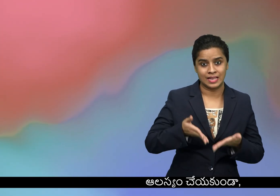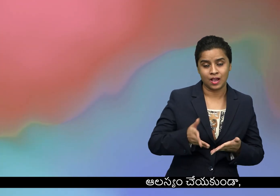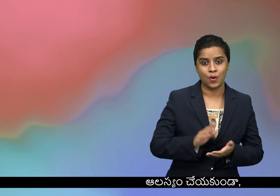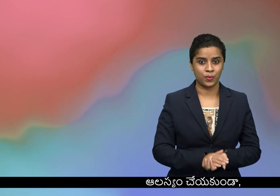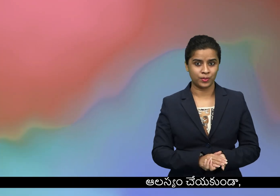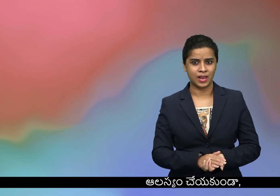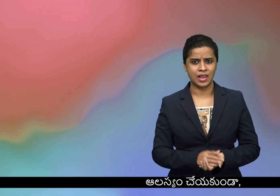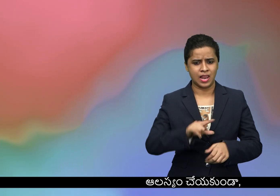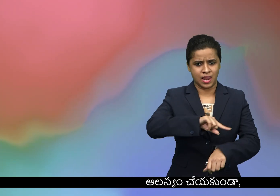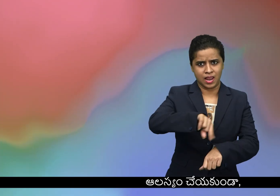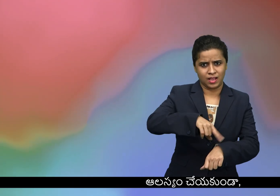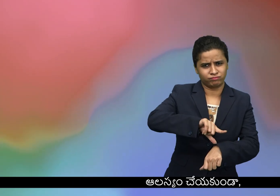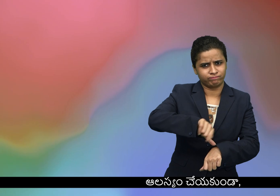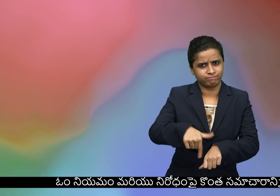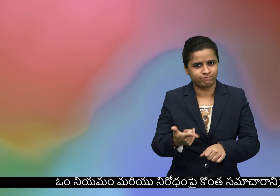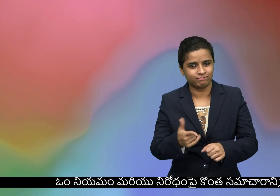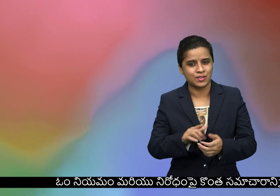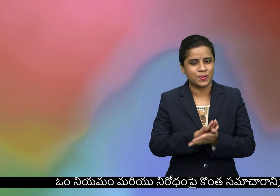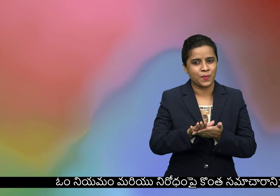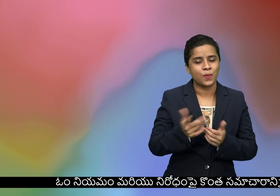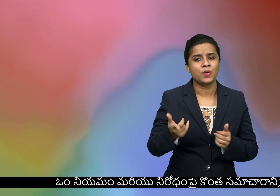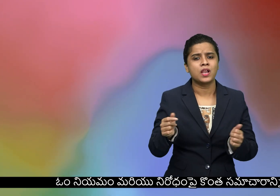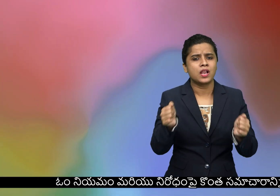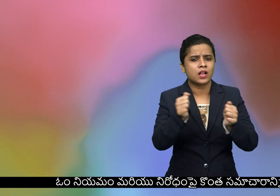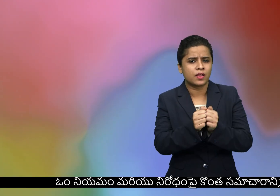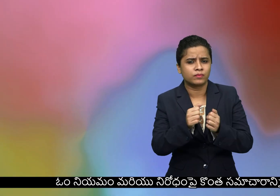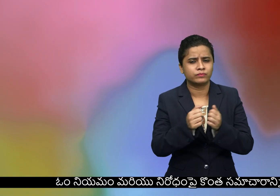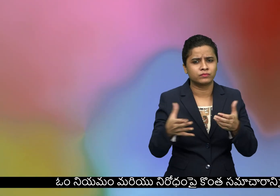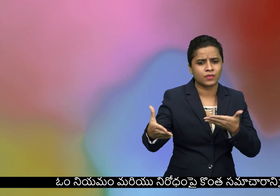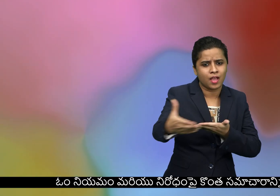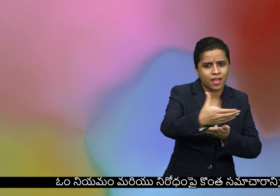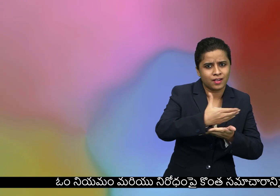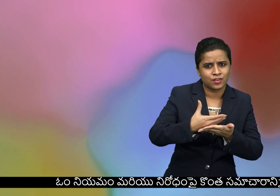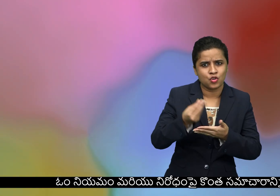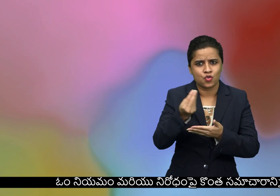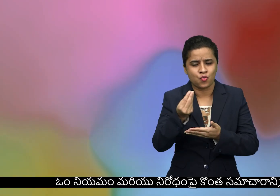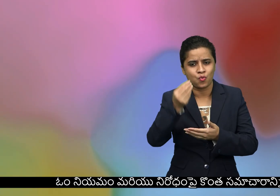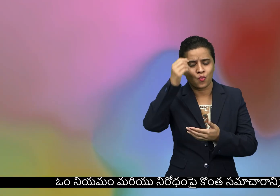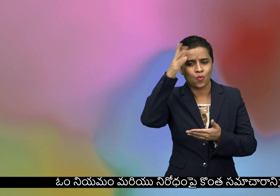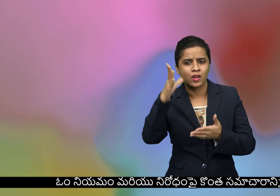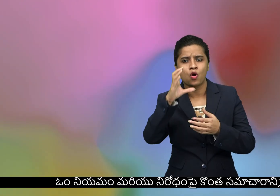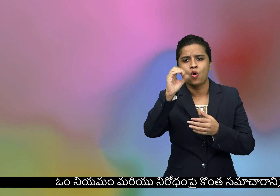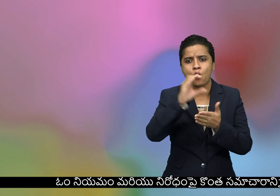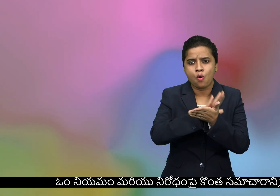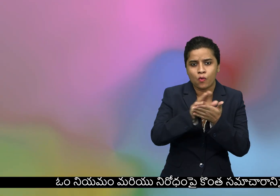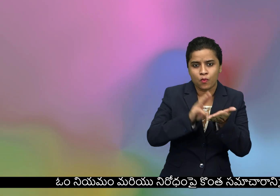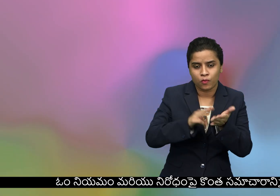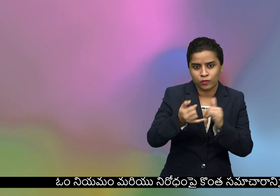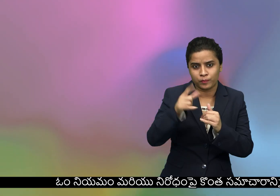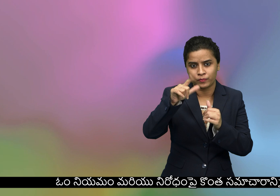ఇప్పుడు ఆలస్యం చేయకుండా ఓం నియమం మరియు నిరోధంపై కొంత సమాచారాన్ని సేకరిద్దాం.